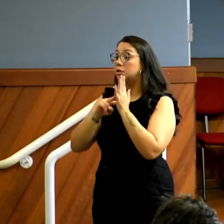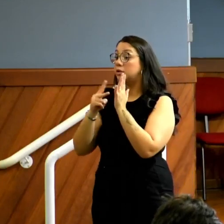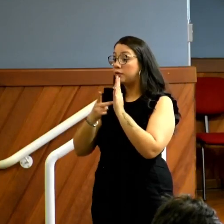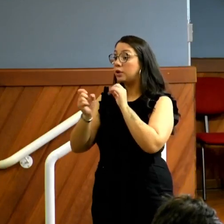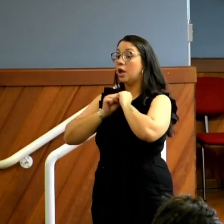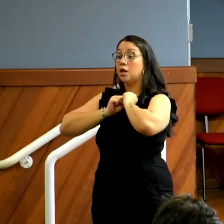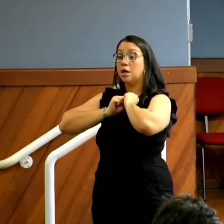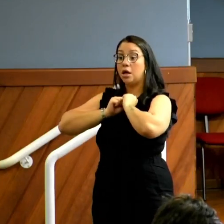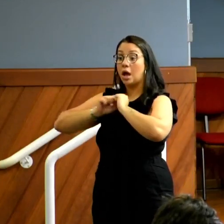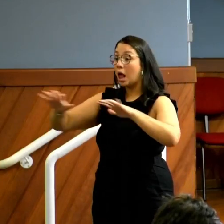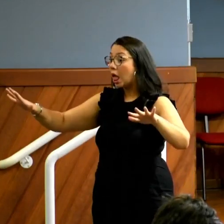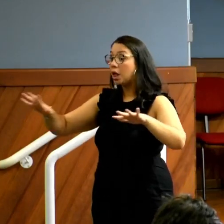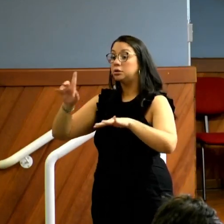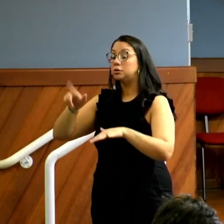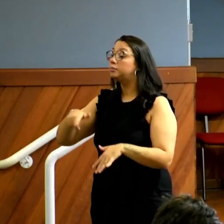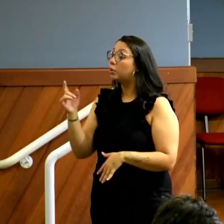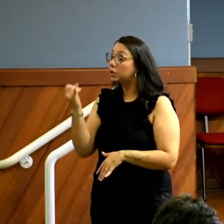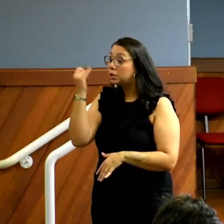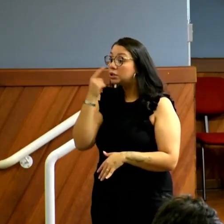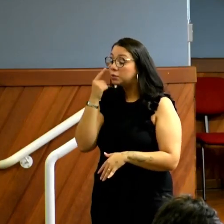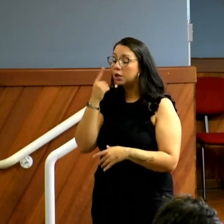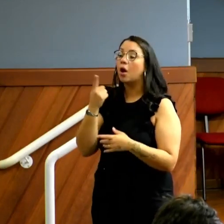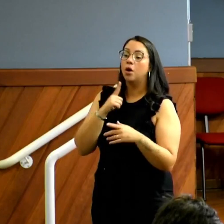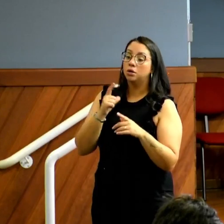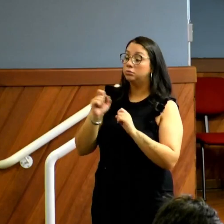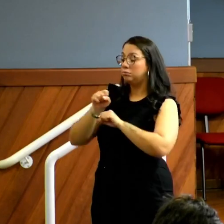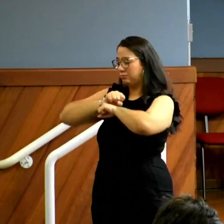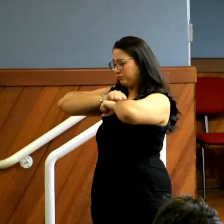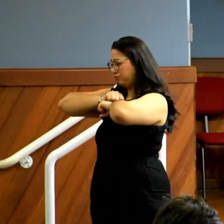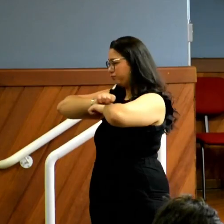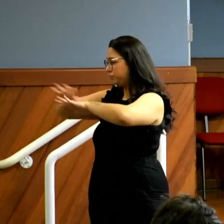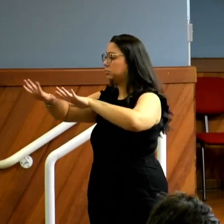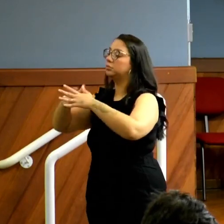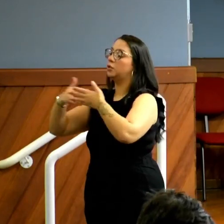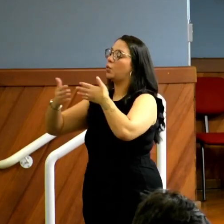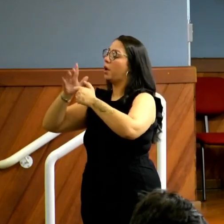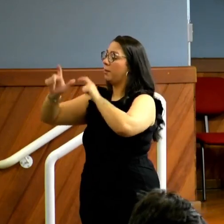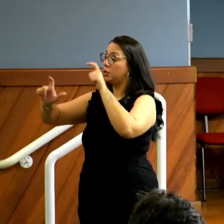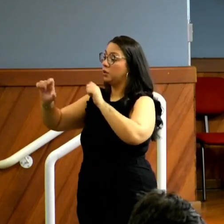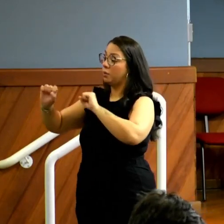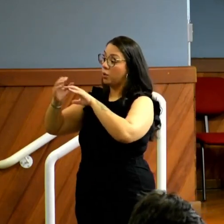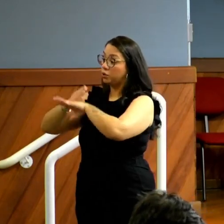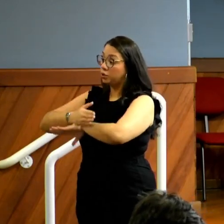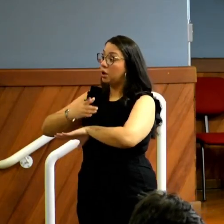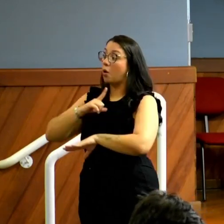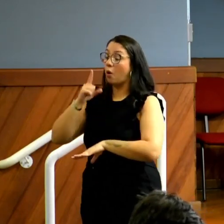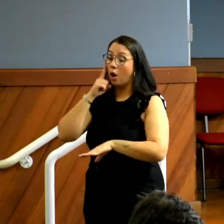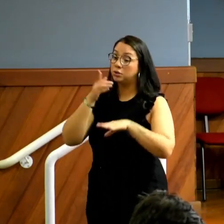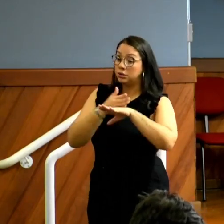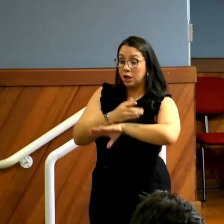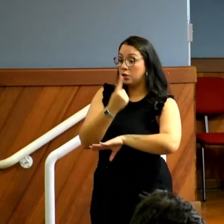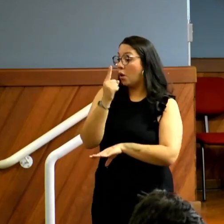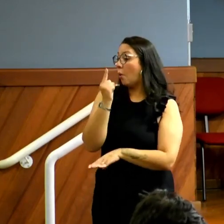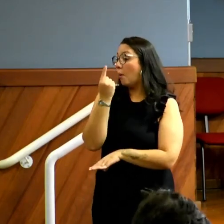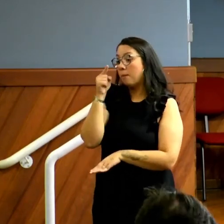não é dar acesso. É importante, porque ali o divulgar é coloquei para acesso de todos. O acesso, ele é algo pontual. É